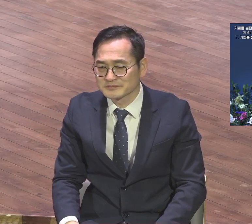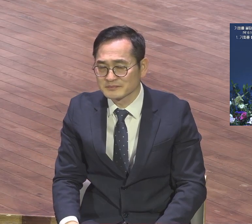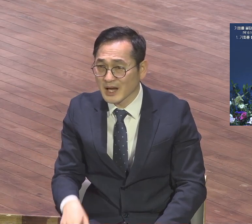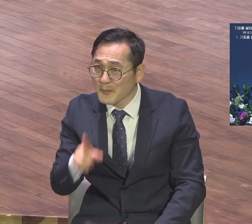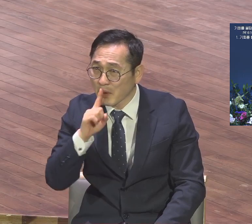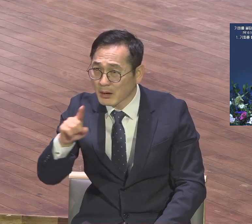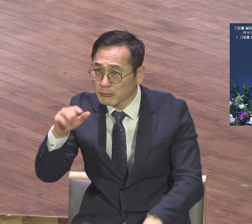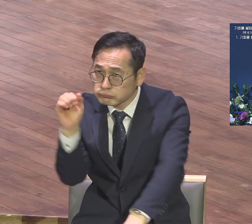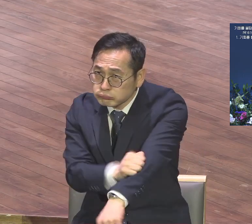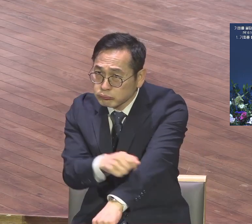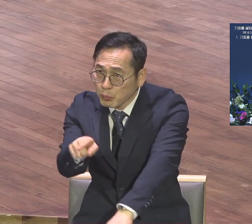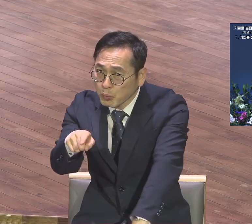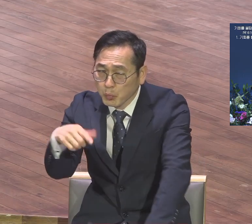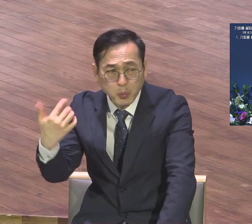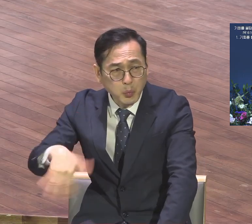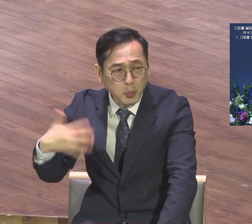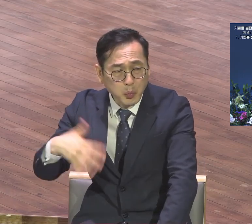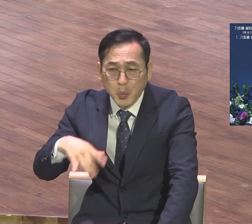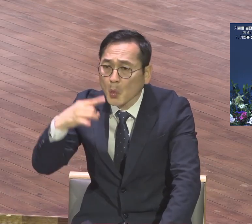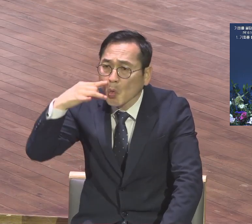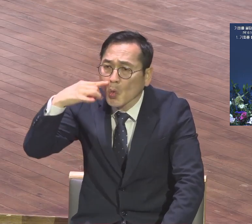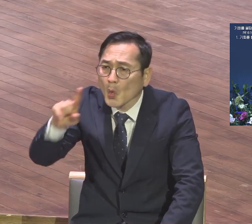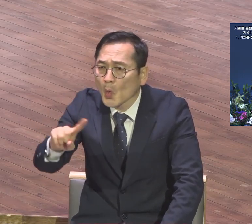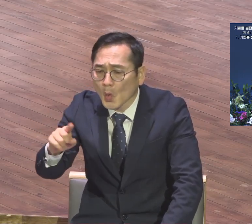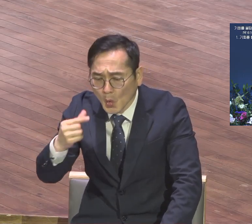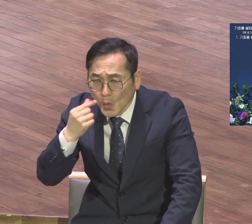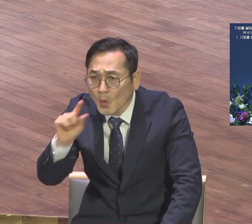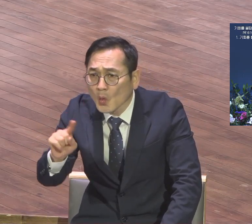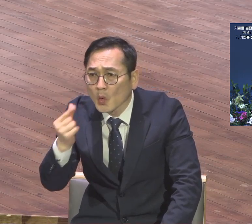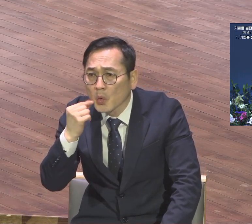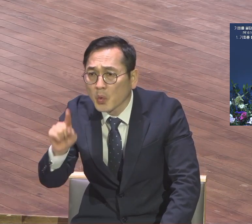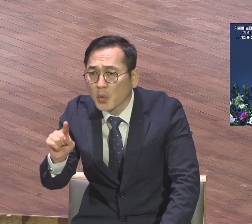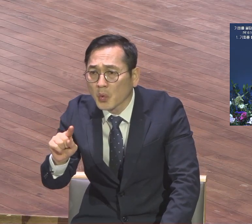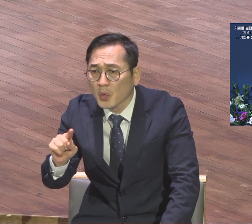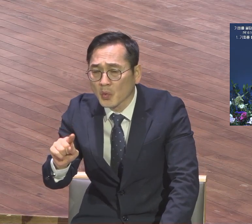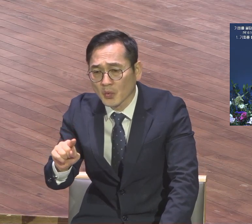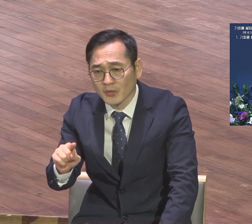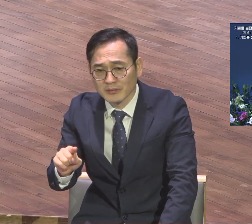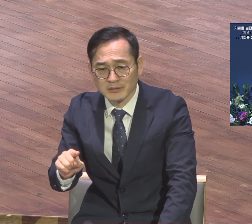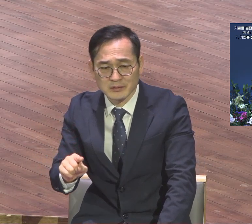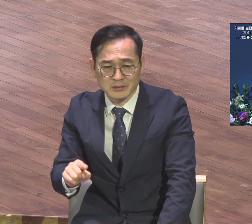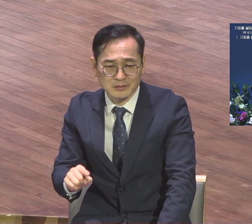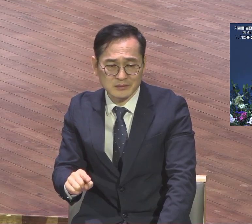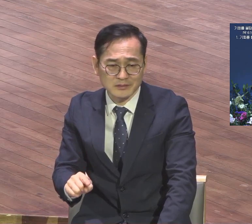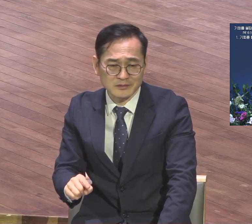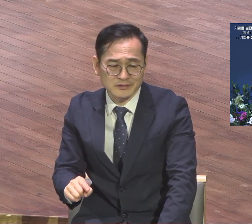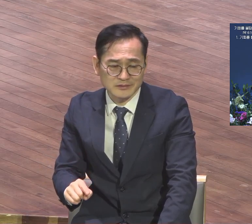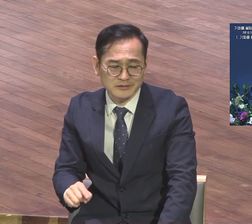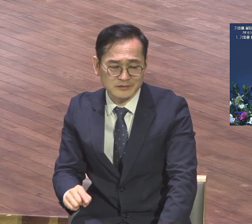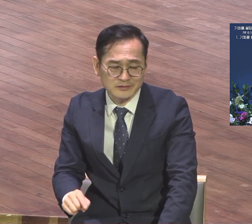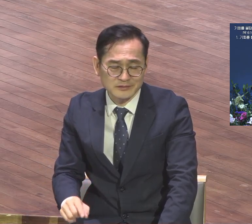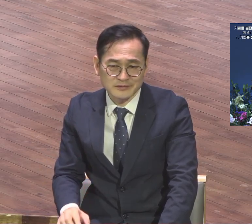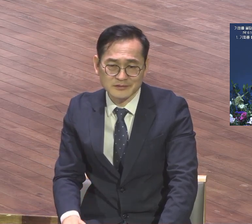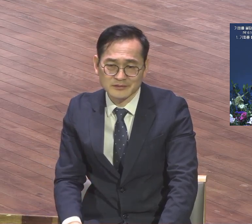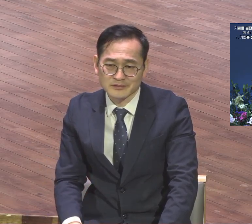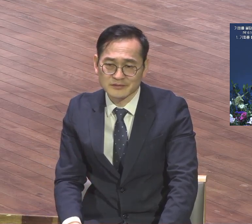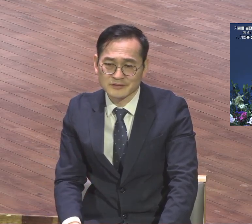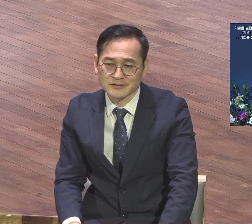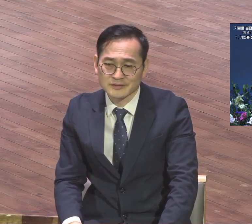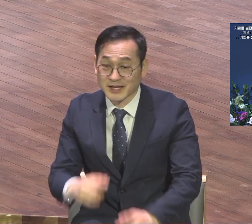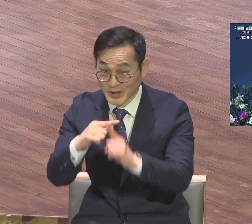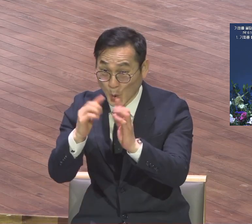예수님을 배척하게 돼 있어요. 여러분 신앙생활하면서요 이 교회도 사람 모임이에요. 사람 모임이지만은 영적인